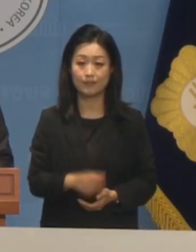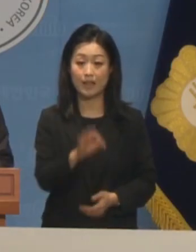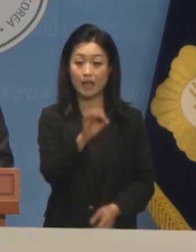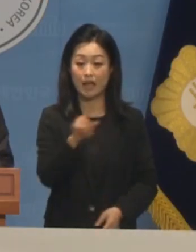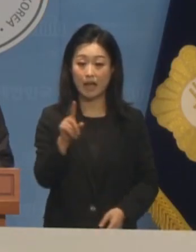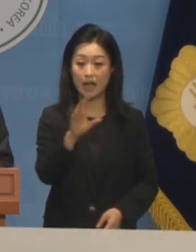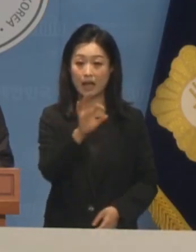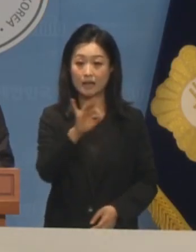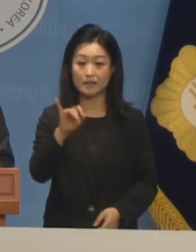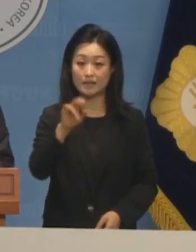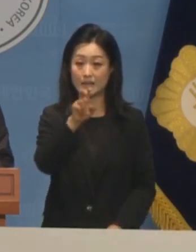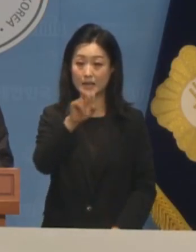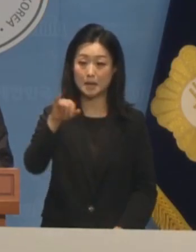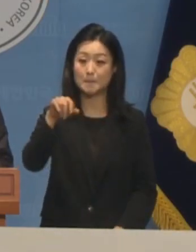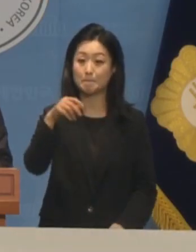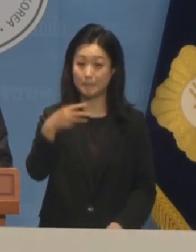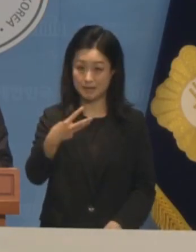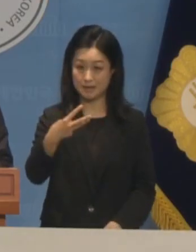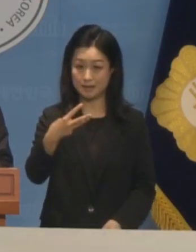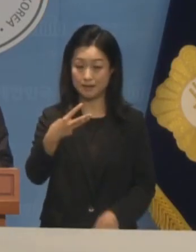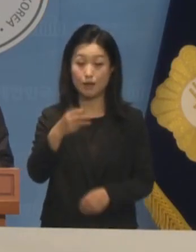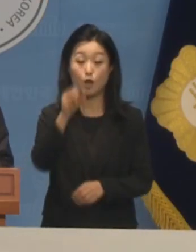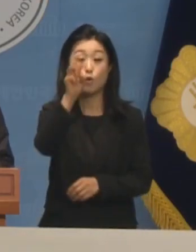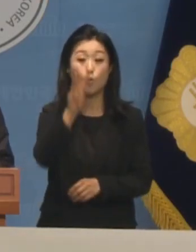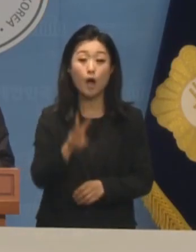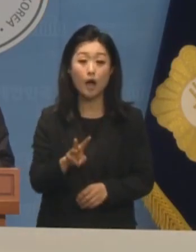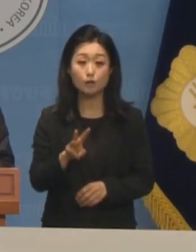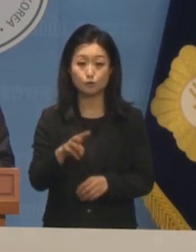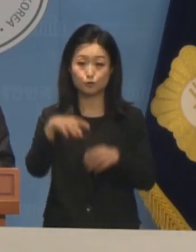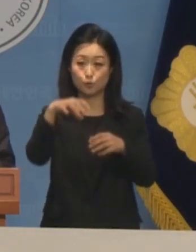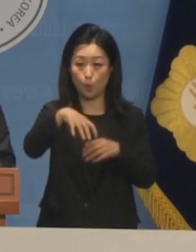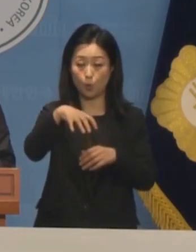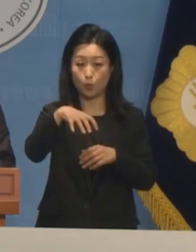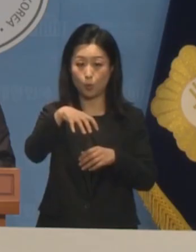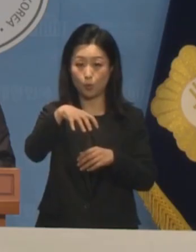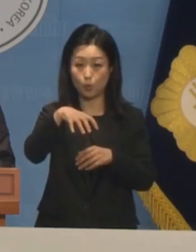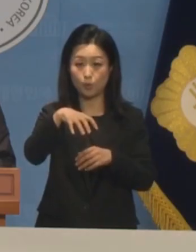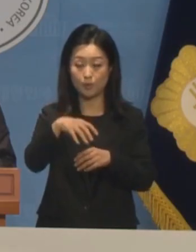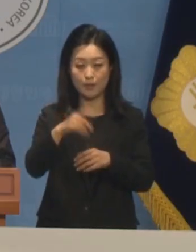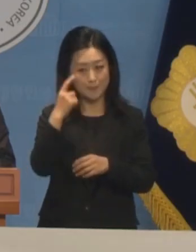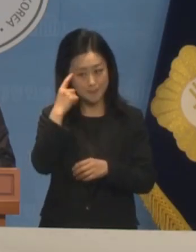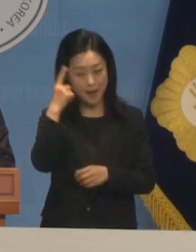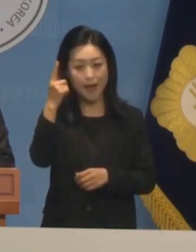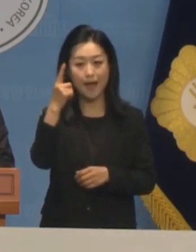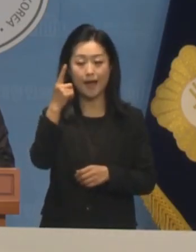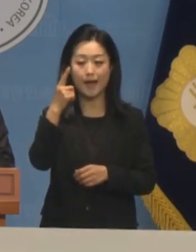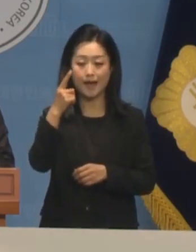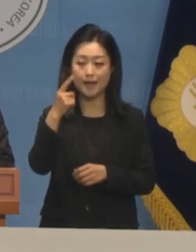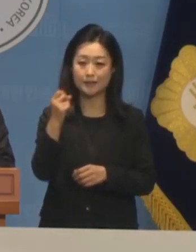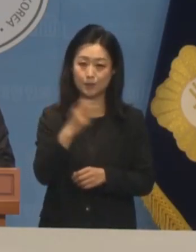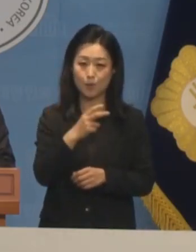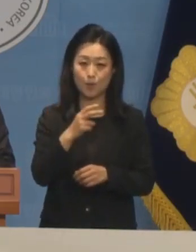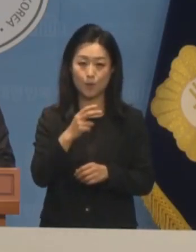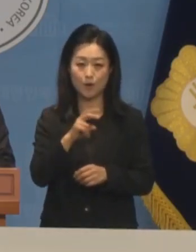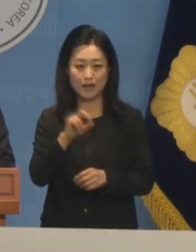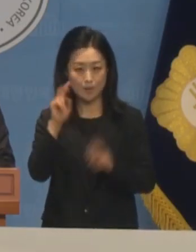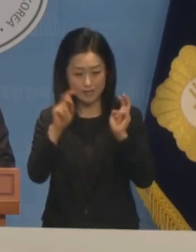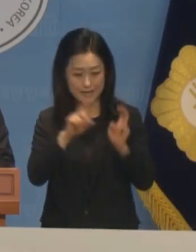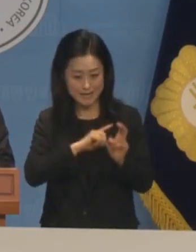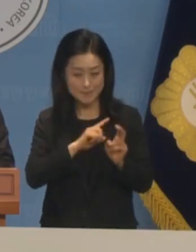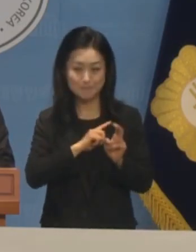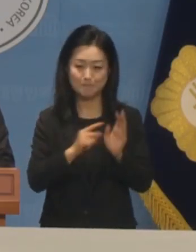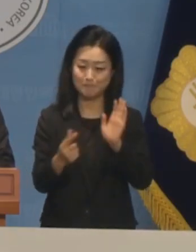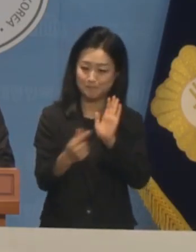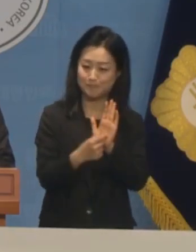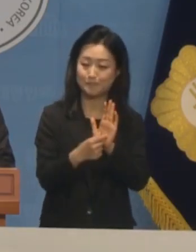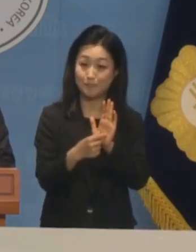아이밀이라는 중소식품업체는 광주광역시를 기반으로 참신한 아이디어와 상표로 온라인 시장에서